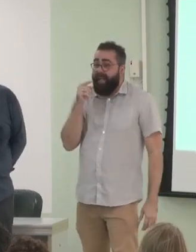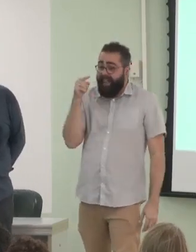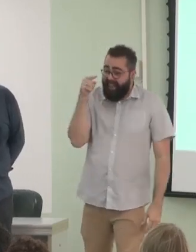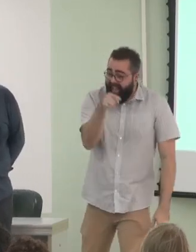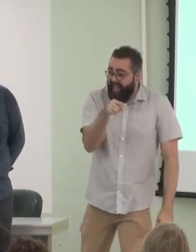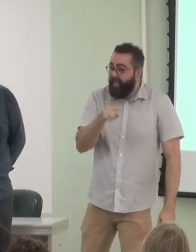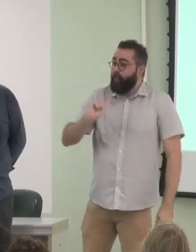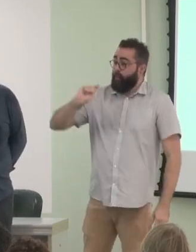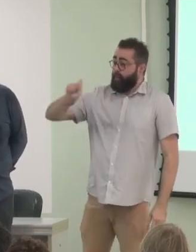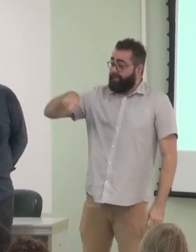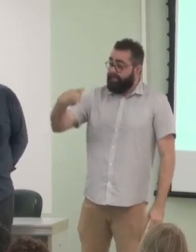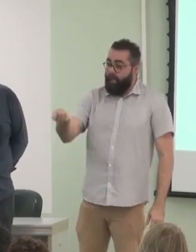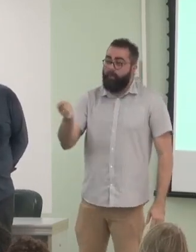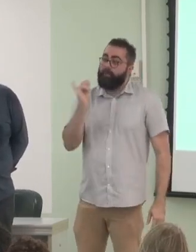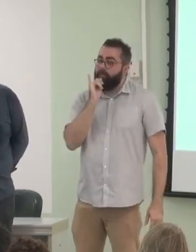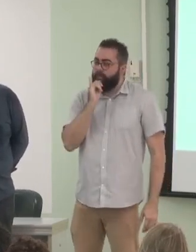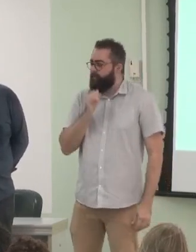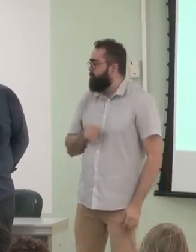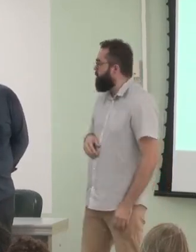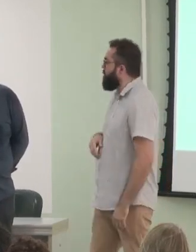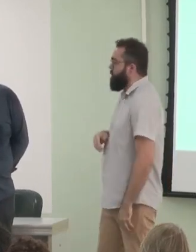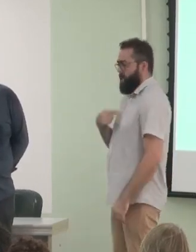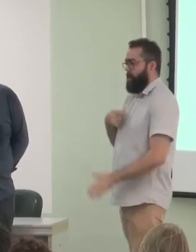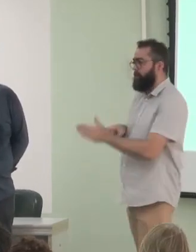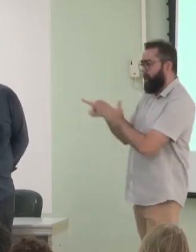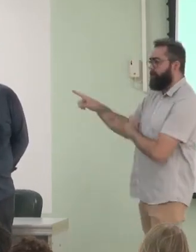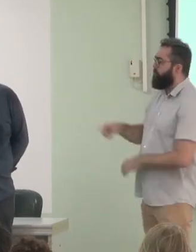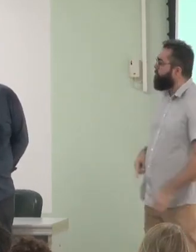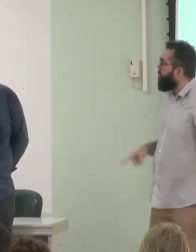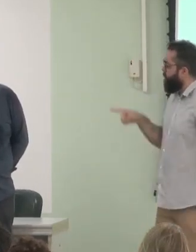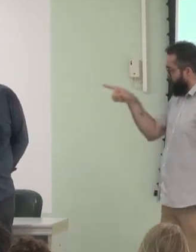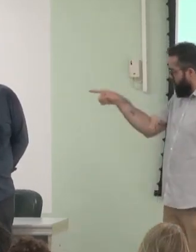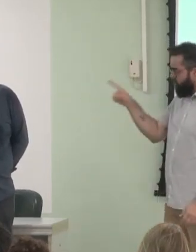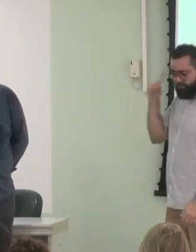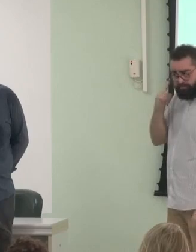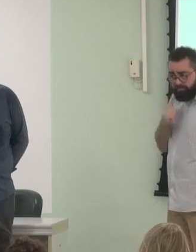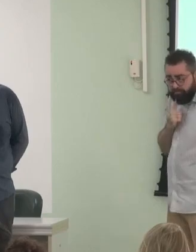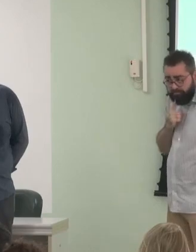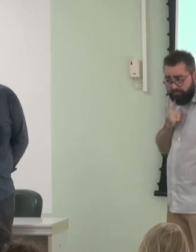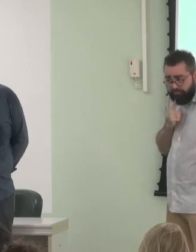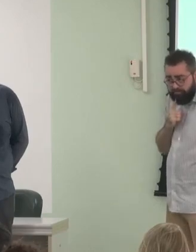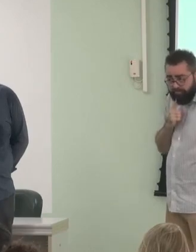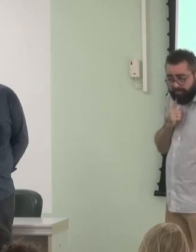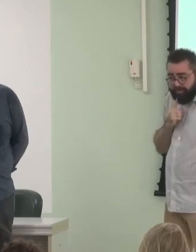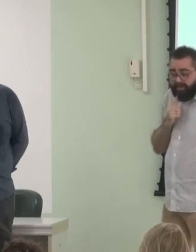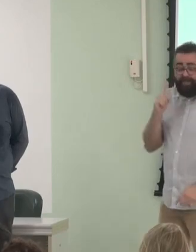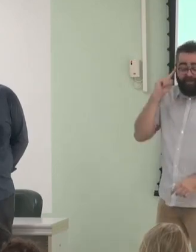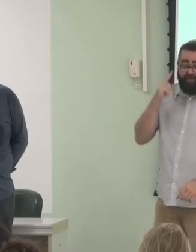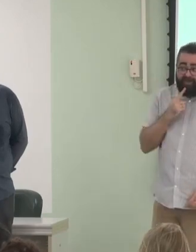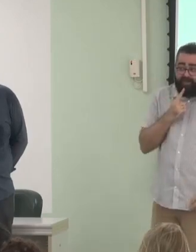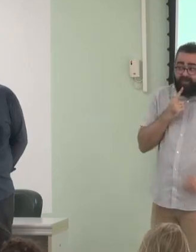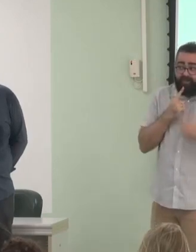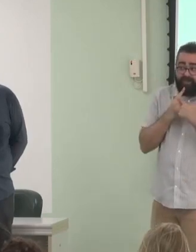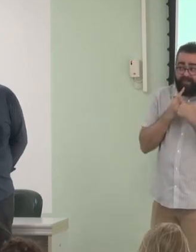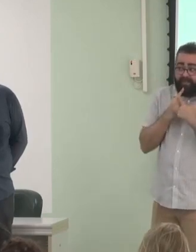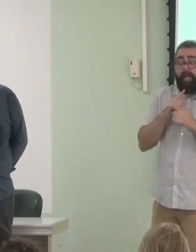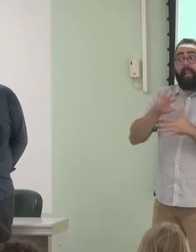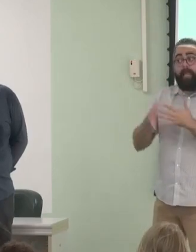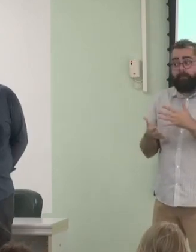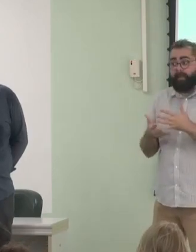que quando a gente chegou lá, um dos sinais, quando você pergunta, você é surdo em Libras dessa